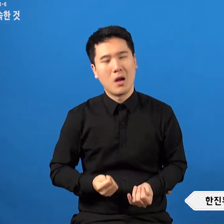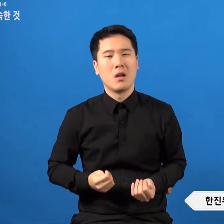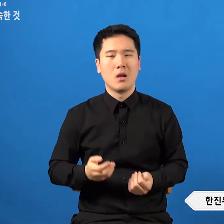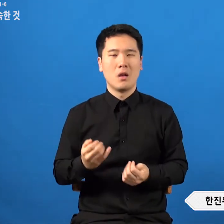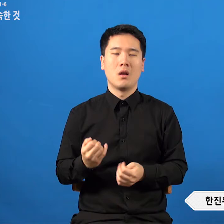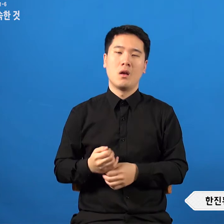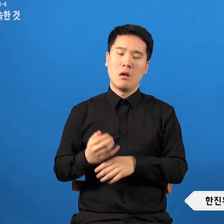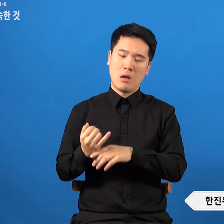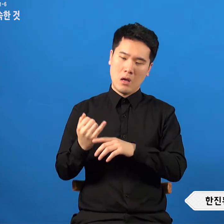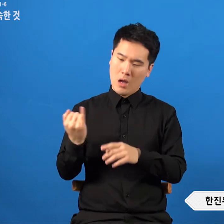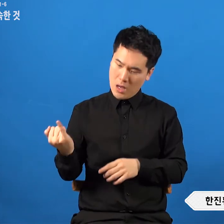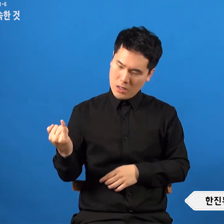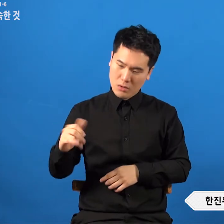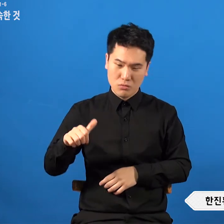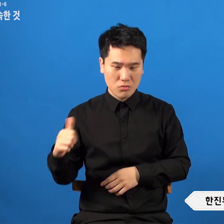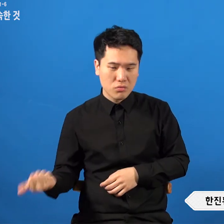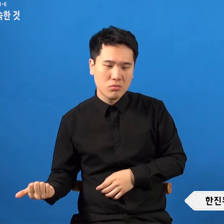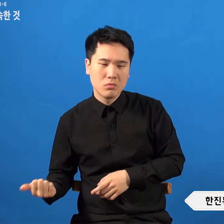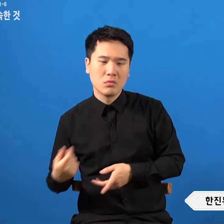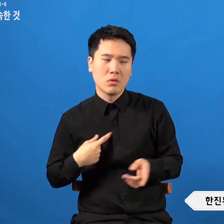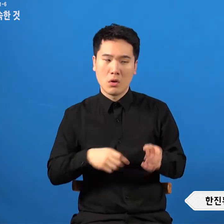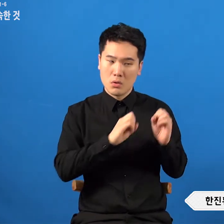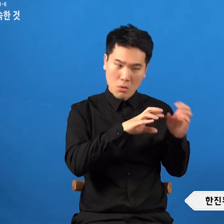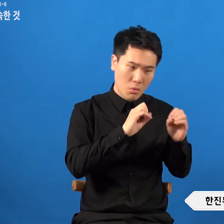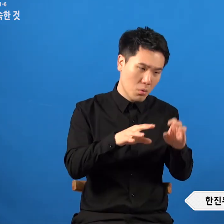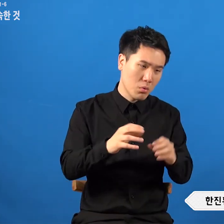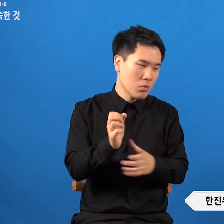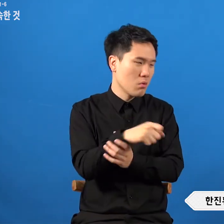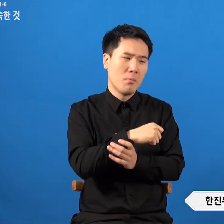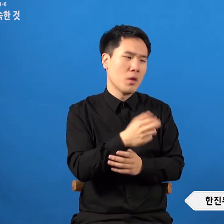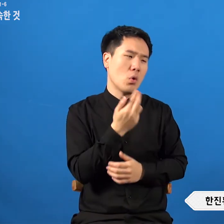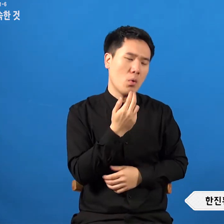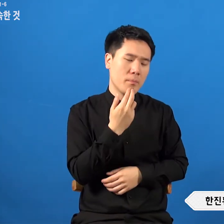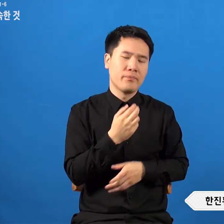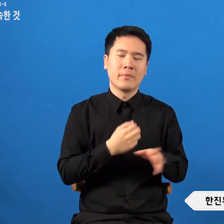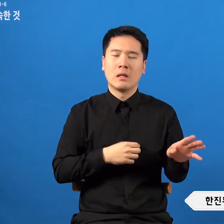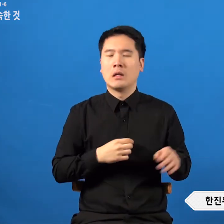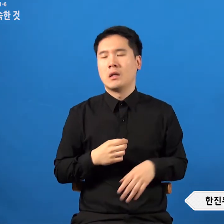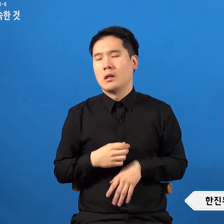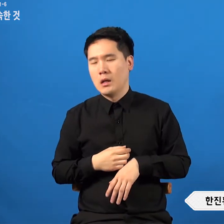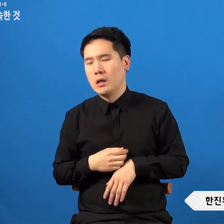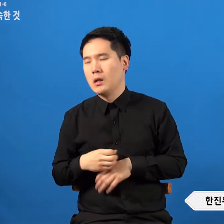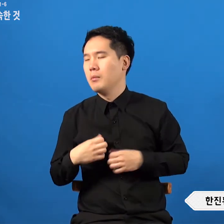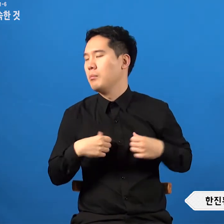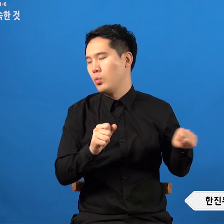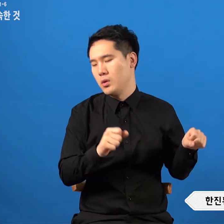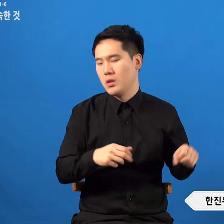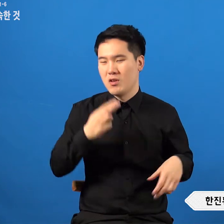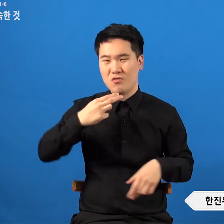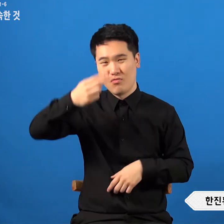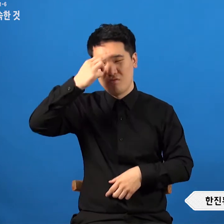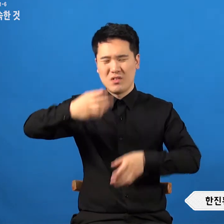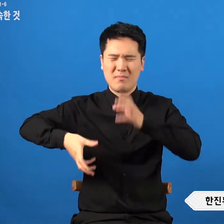완전히 떠나버리고 술을 너무 많이 마셔가지고 알코올 중독자가 됐습니다.